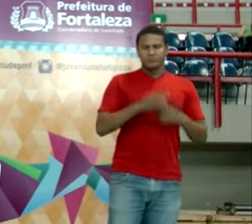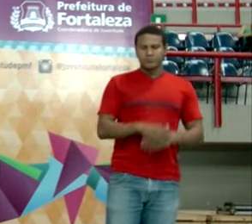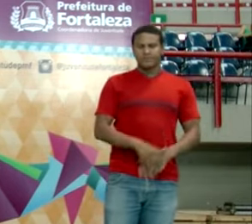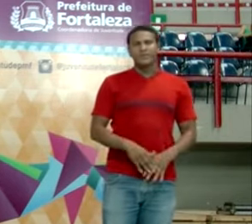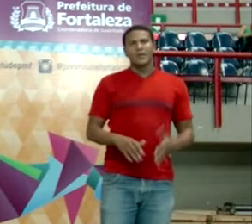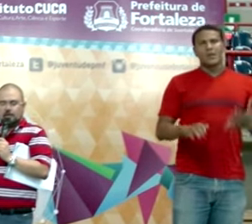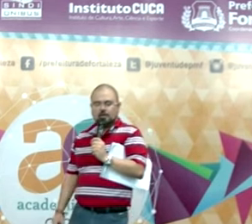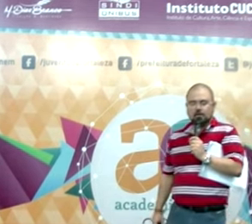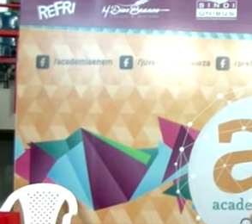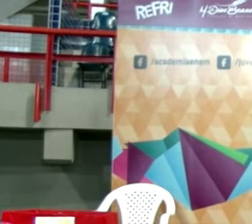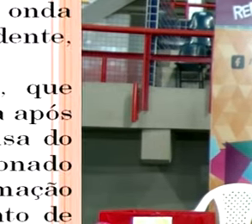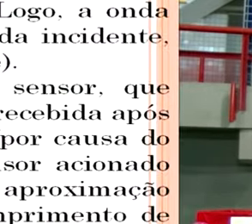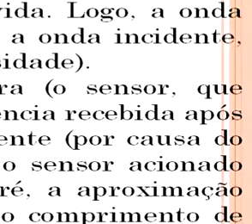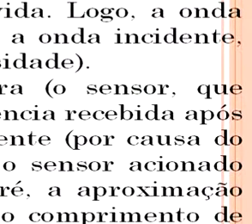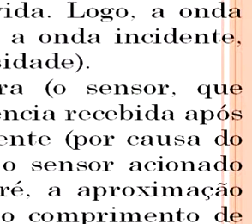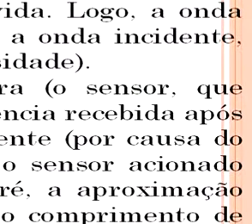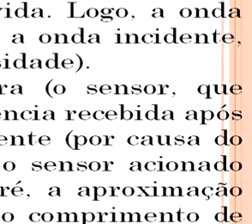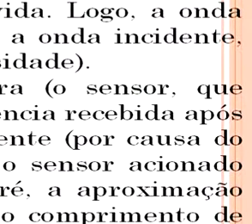resolução.